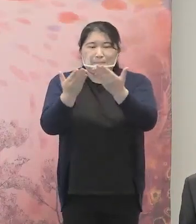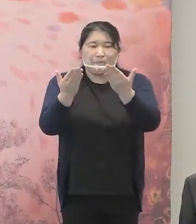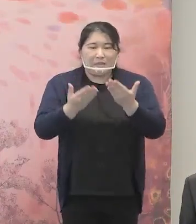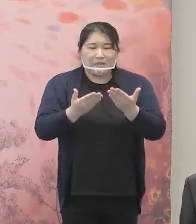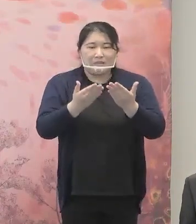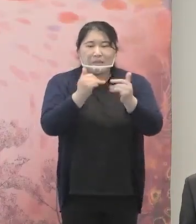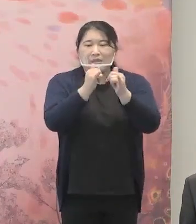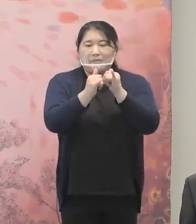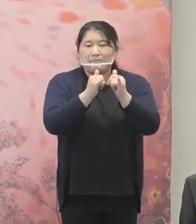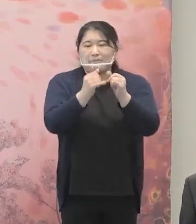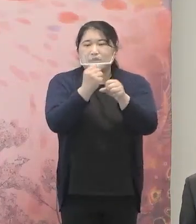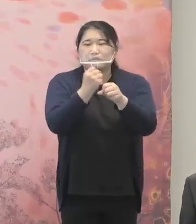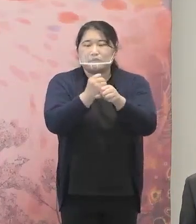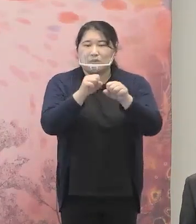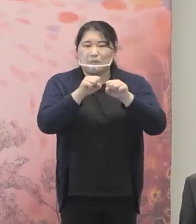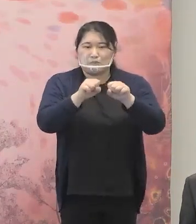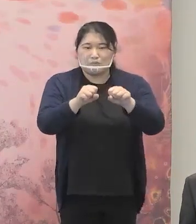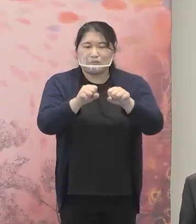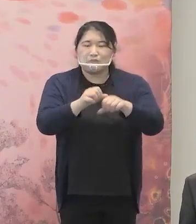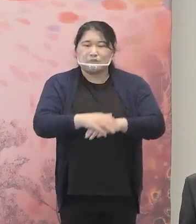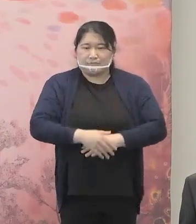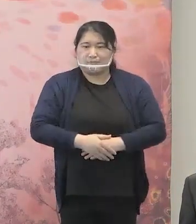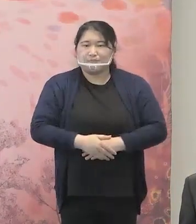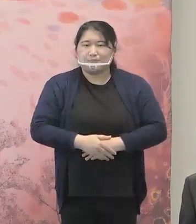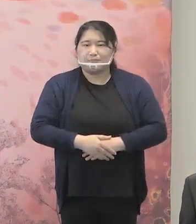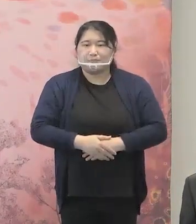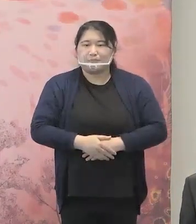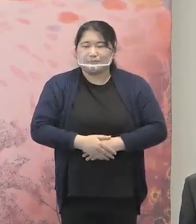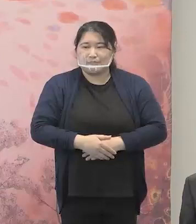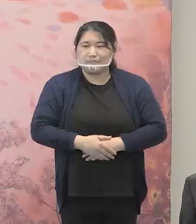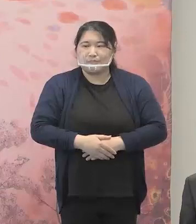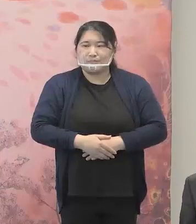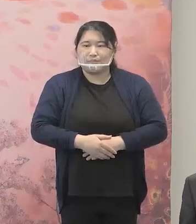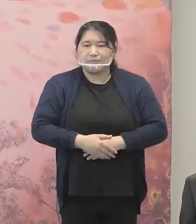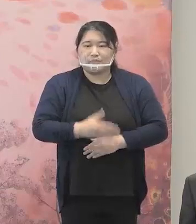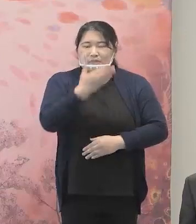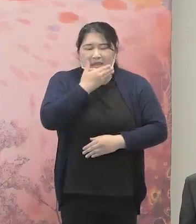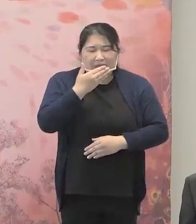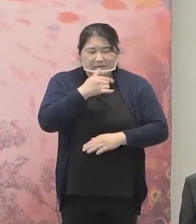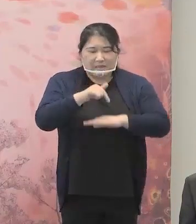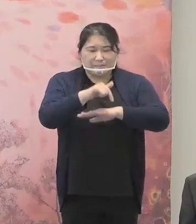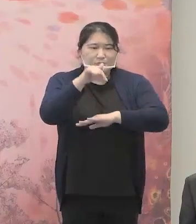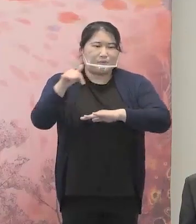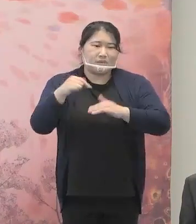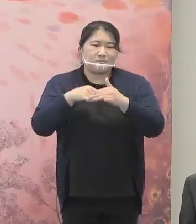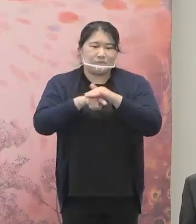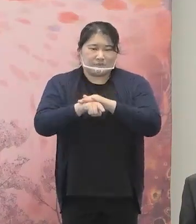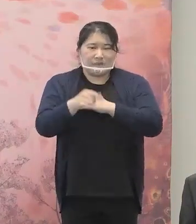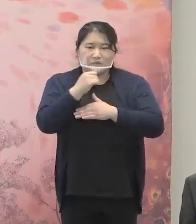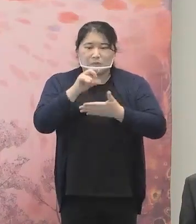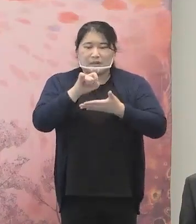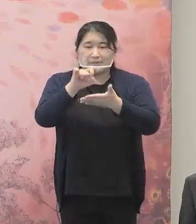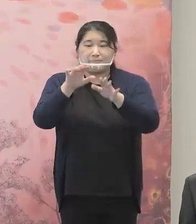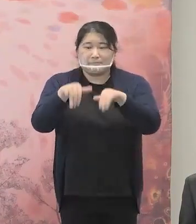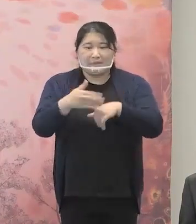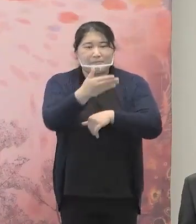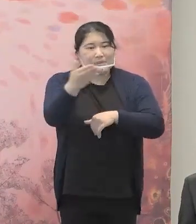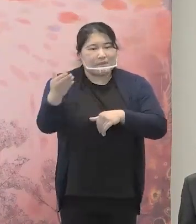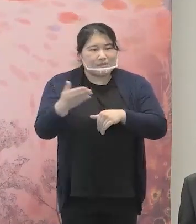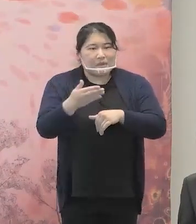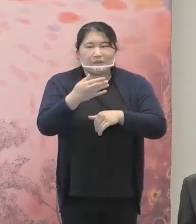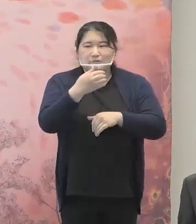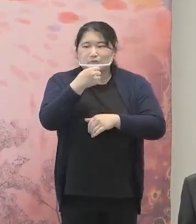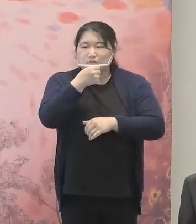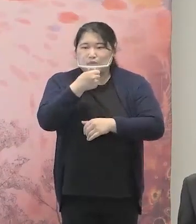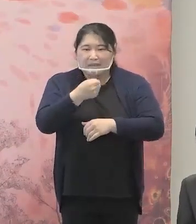街づくりの特徴だと自負をしておりますので、そうした意味でも大きなプロジェクトとしてご紹介をさせていただきました。お二人ともあれれば幸いでござい